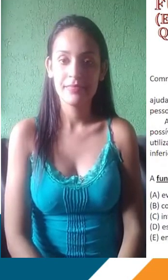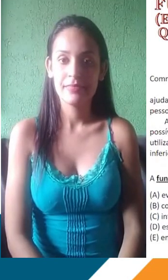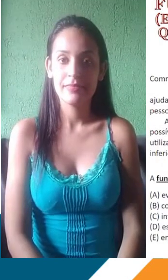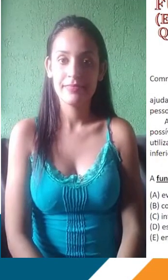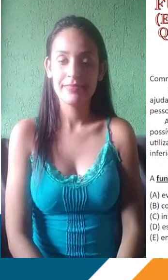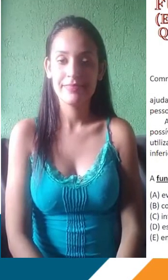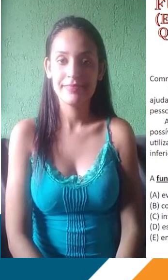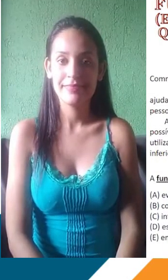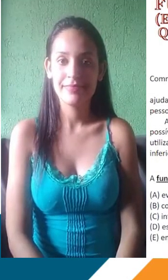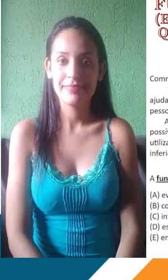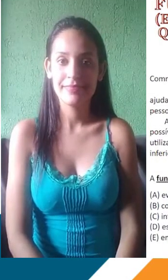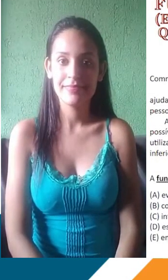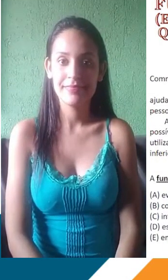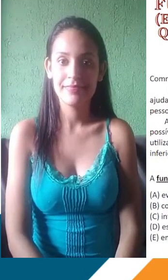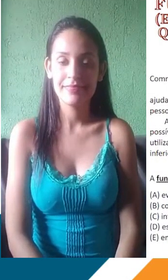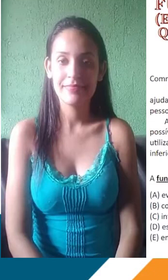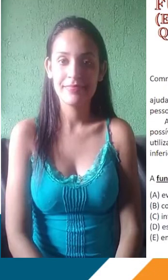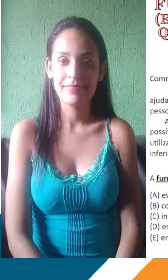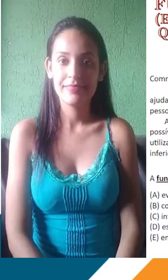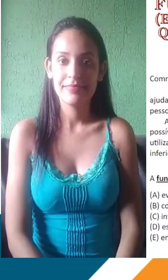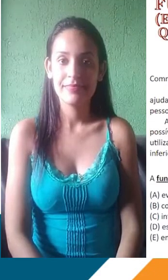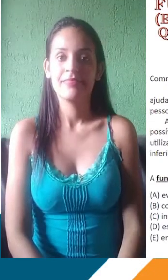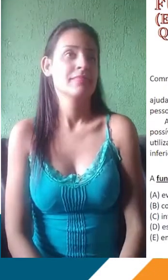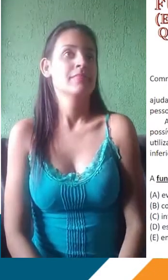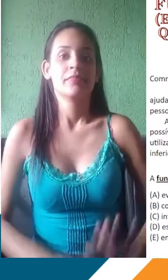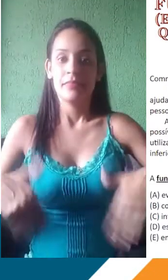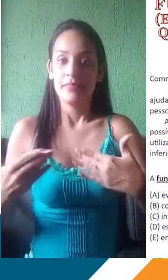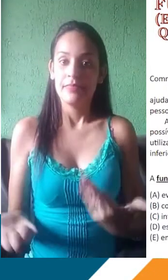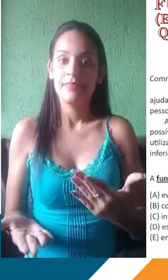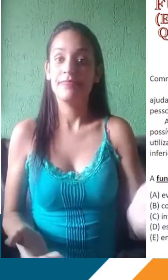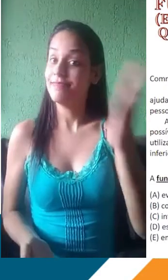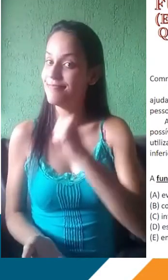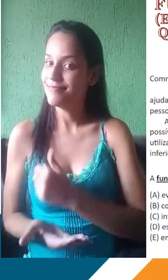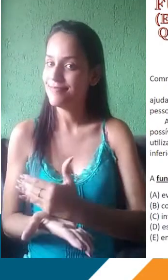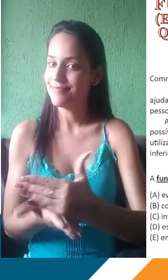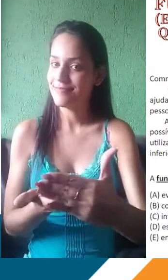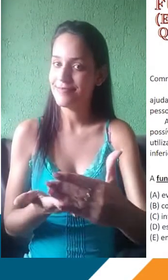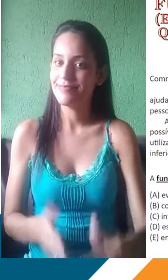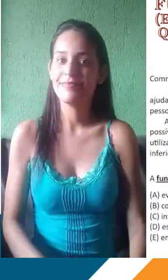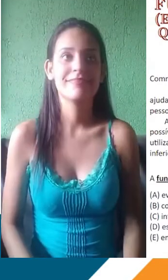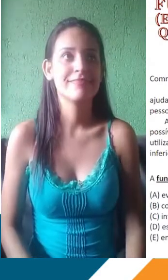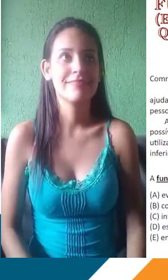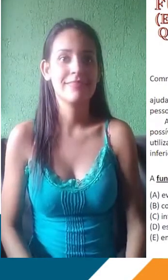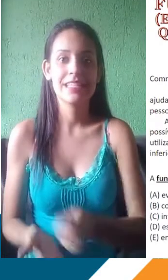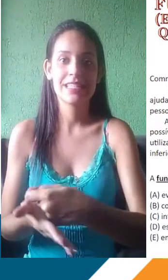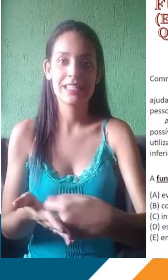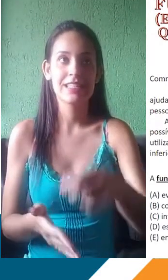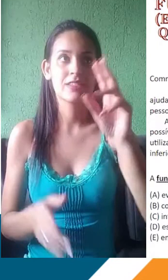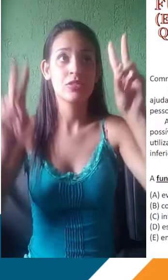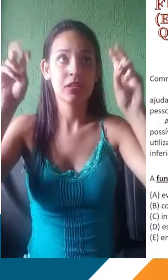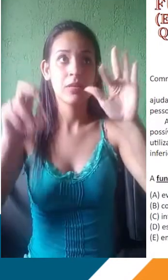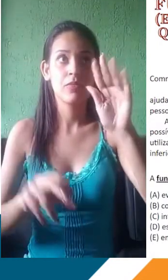Caso você queira, pode parar o vídeo para consultá-lo. Então vamos à primeira parte, uma questão de funções da